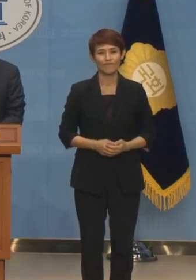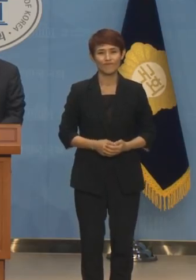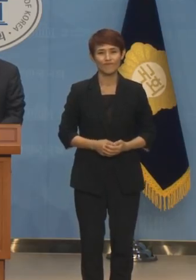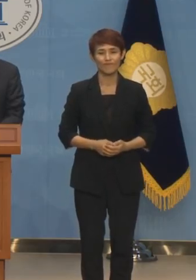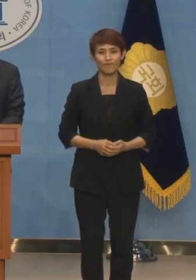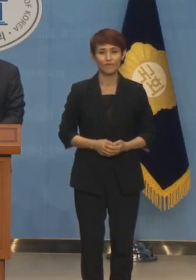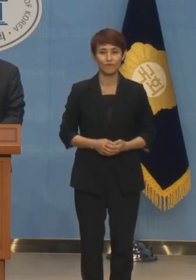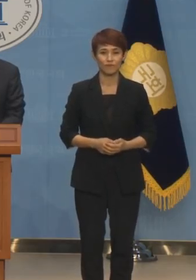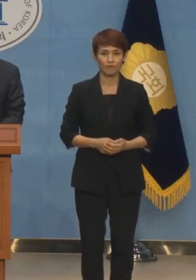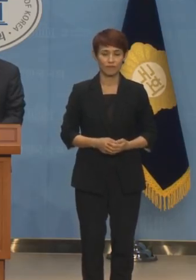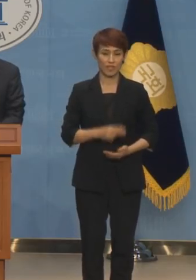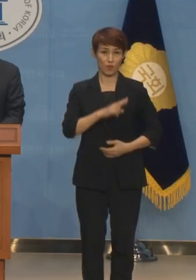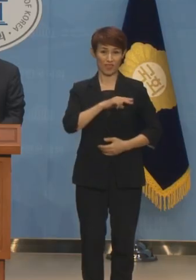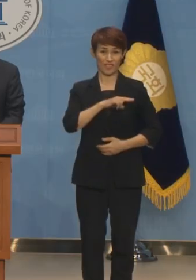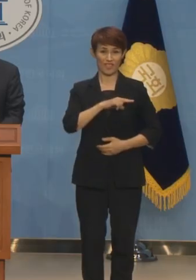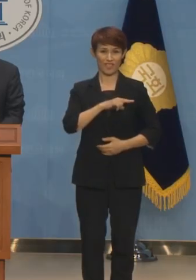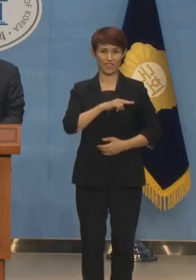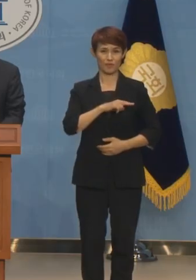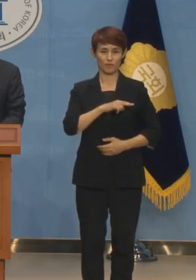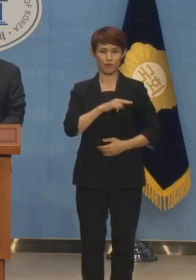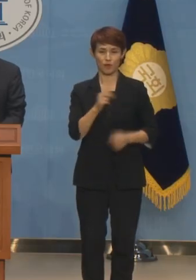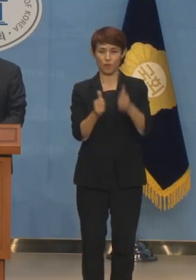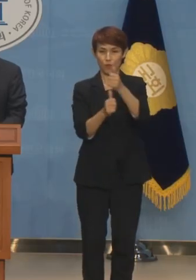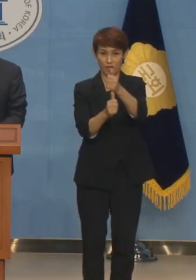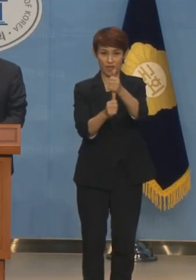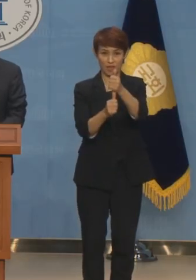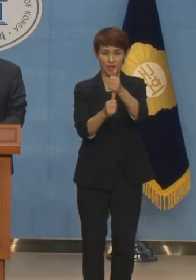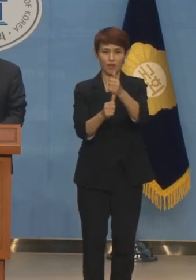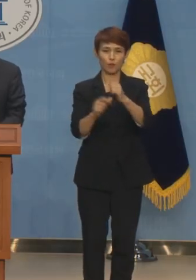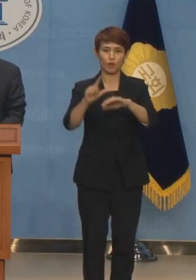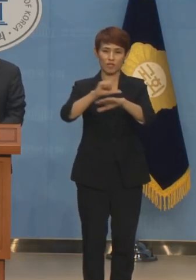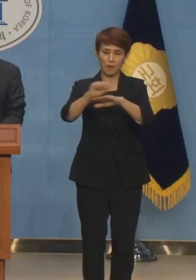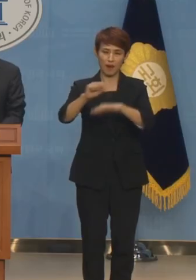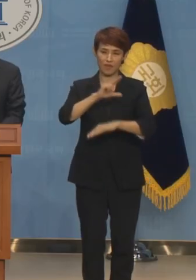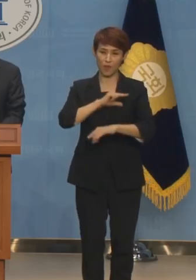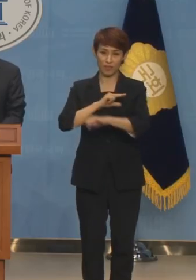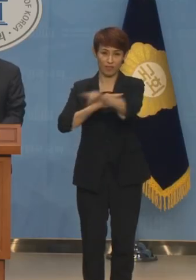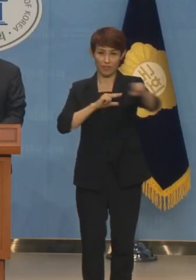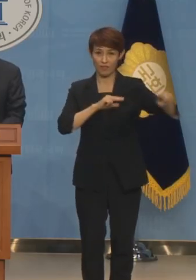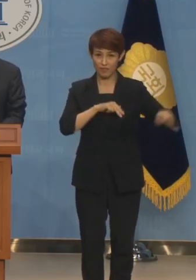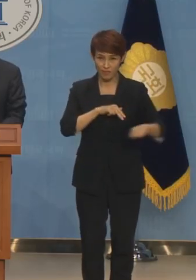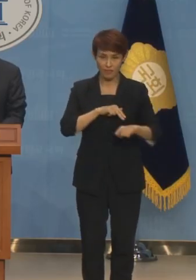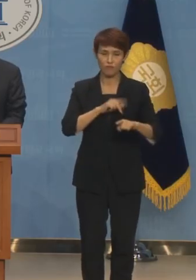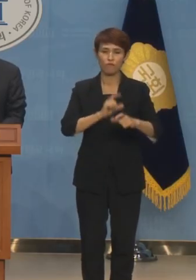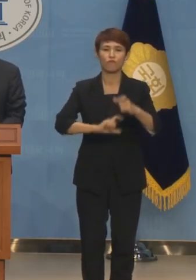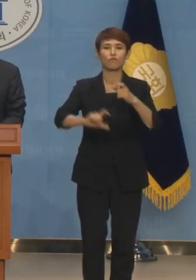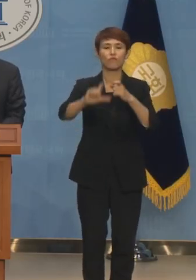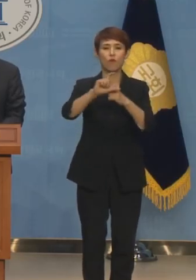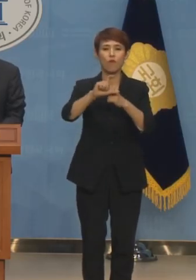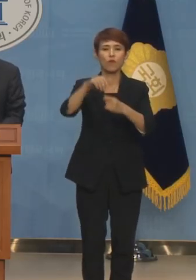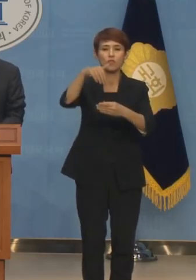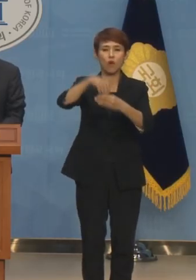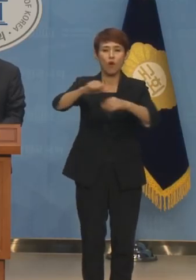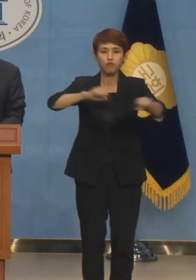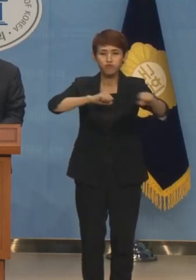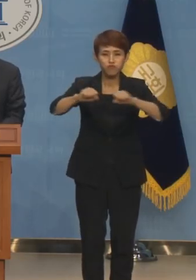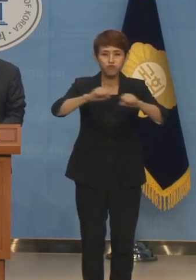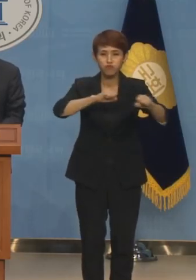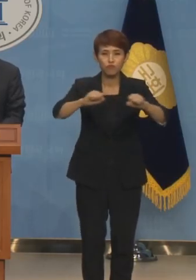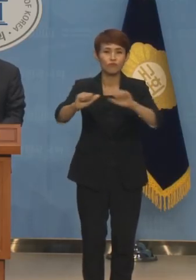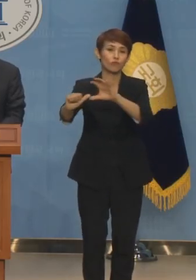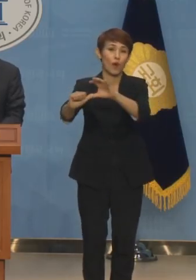그리고 현역 의원이 보좌진과 지방의회 의원을 추가로 선거운동원으로